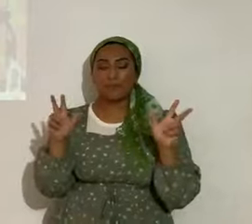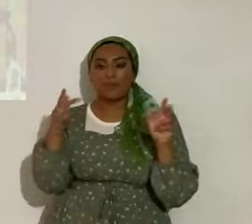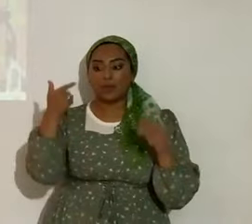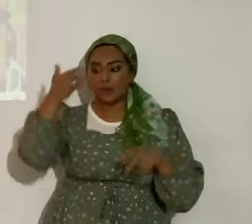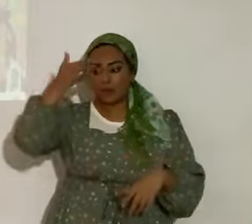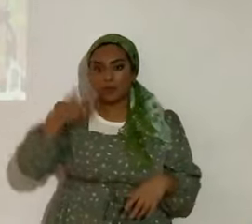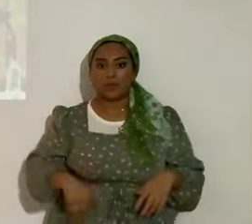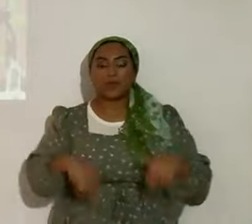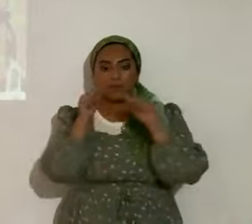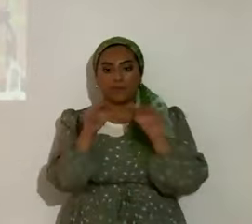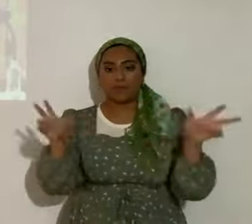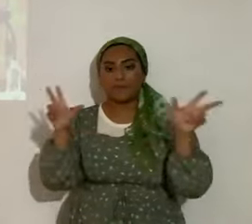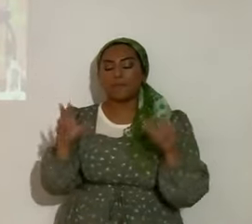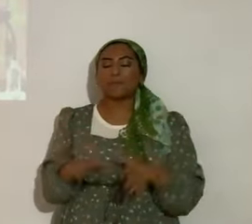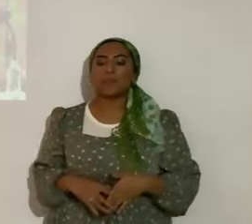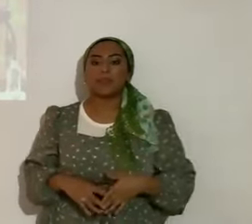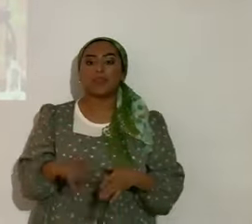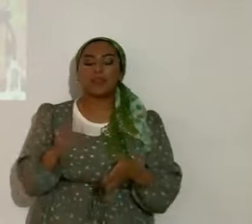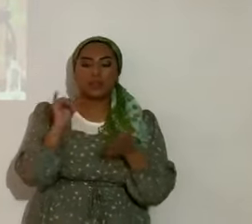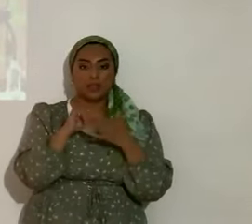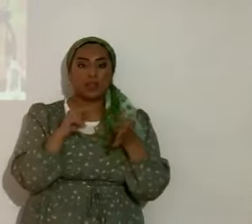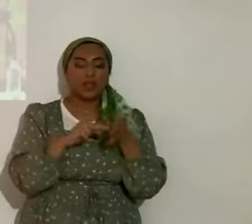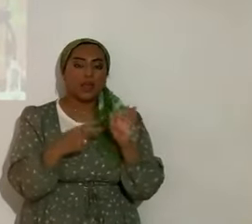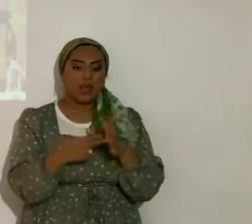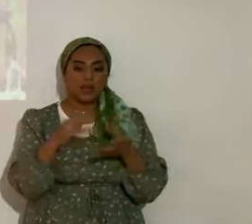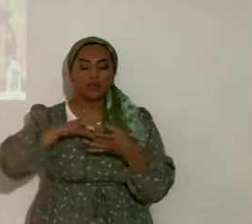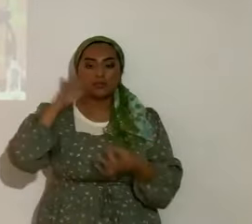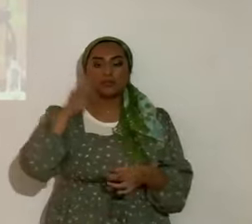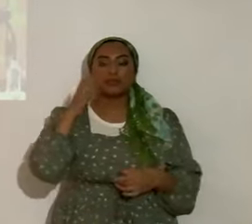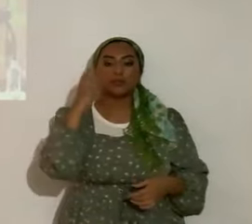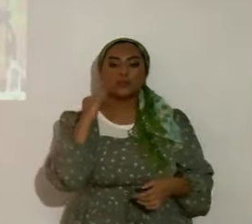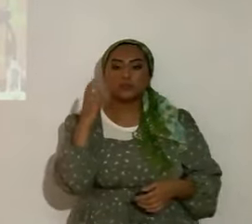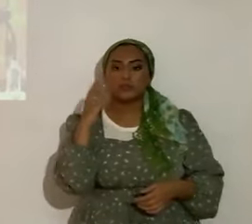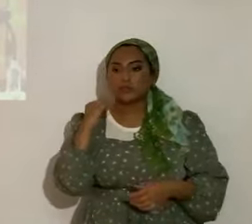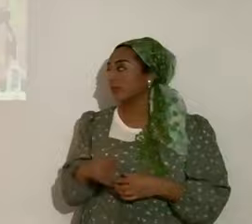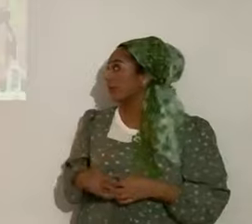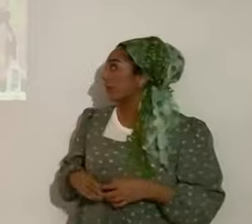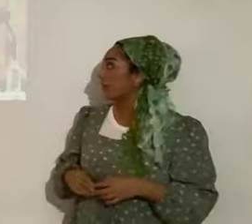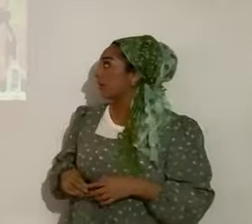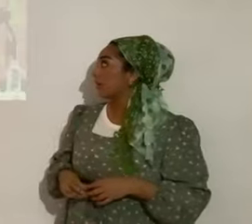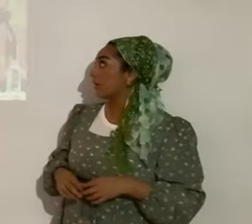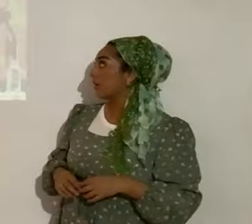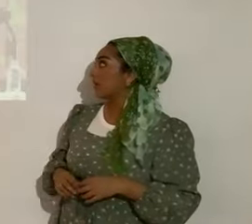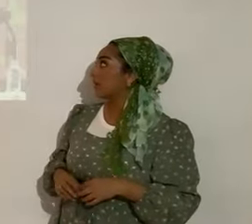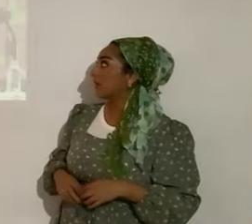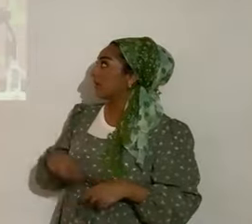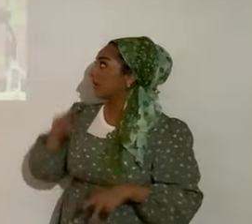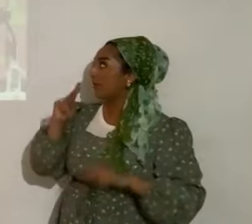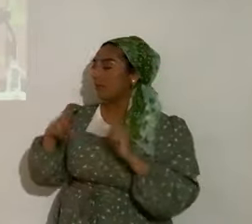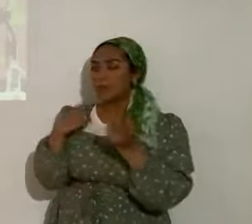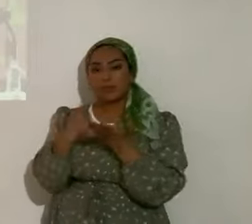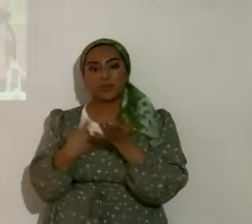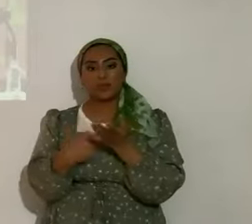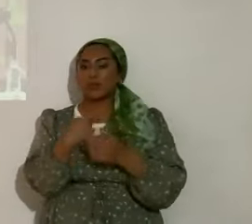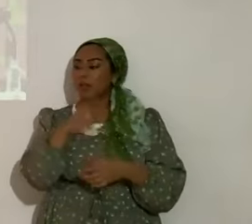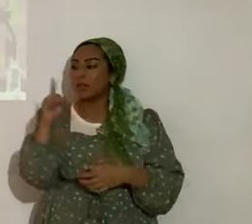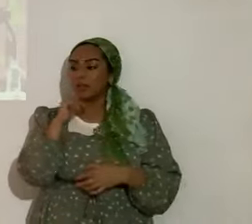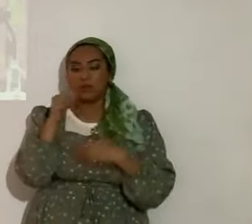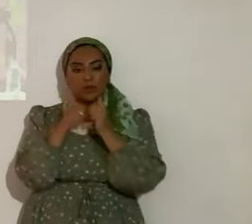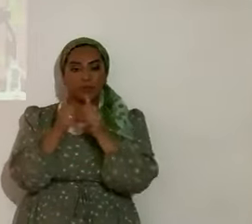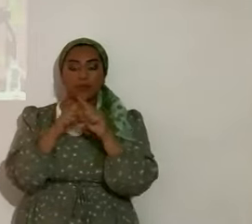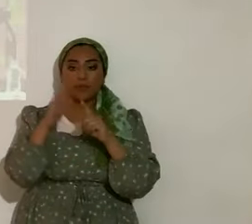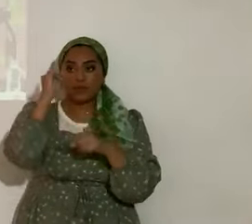una menorá. Bueno, eso es tener una experiencia espiritual. Aunque las personas a veces no perseveren, pero el